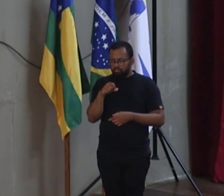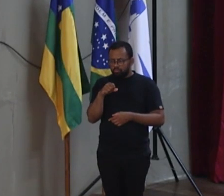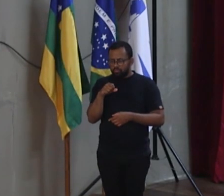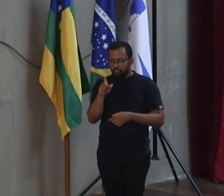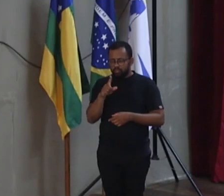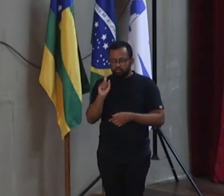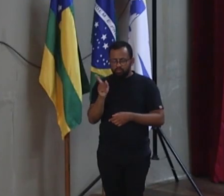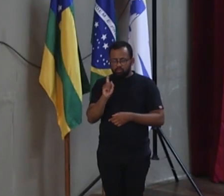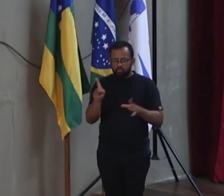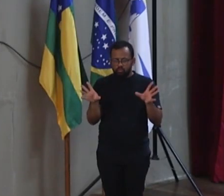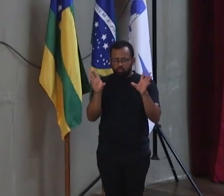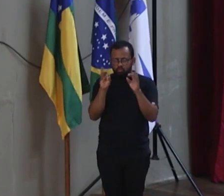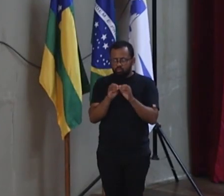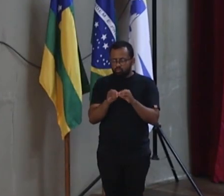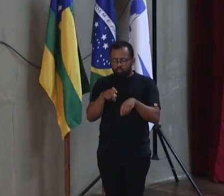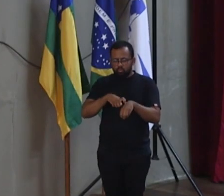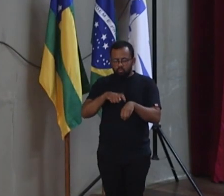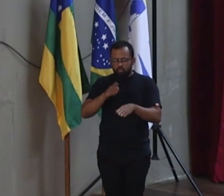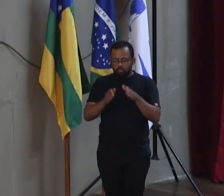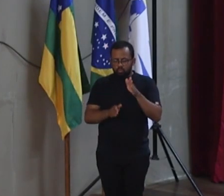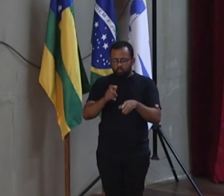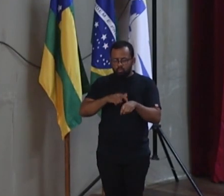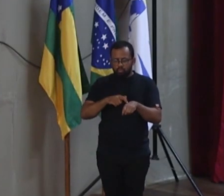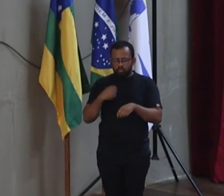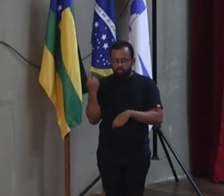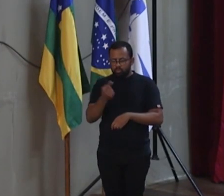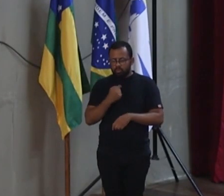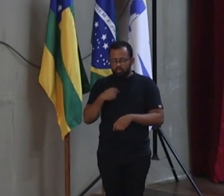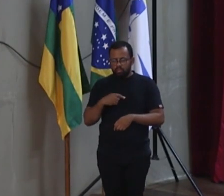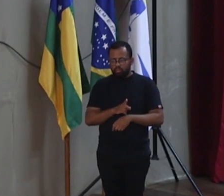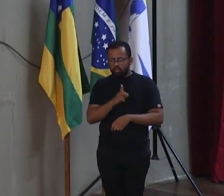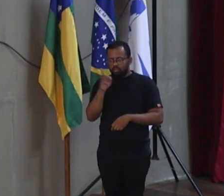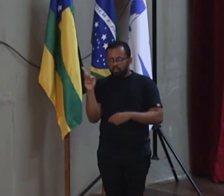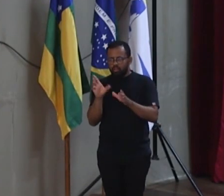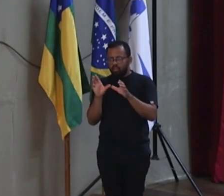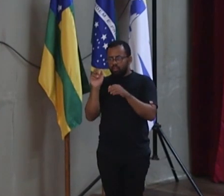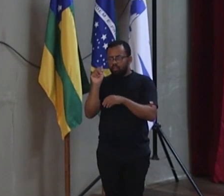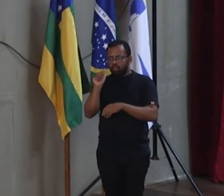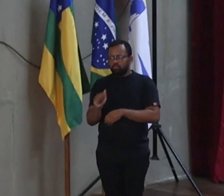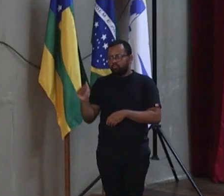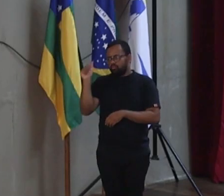não se resumiam aos momentos em que a gente ia aos congressos.